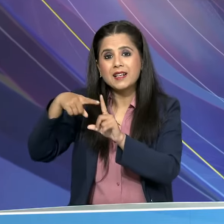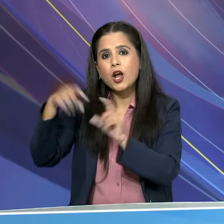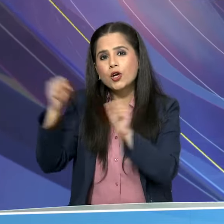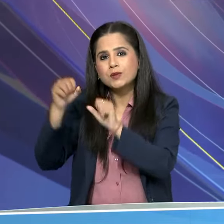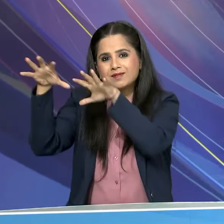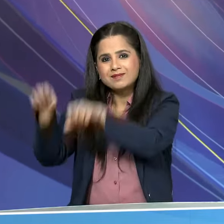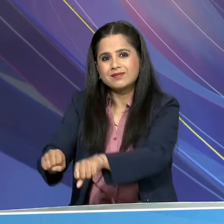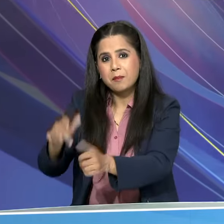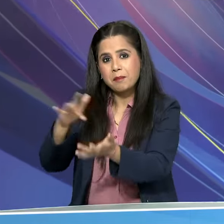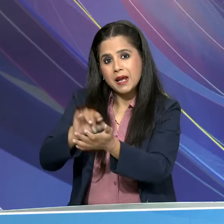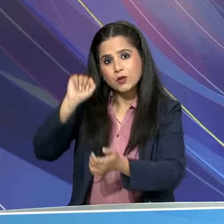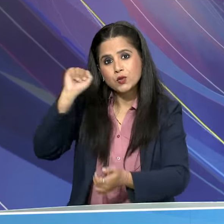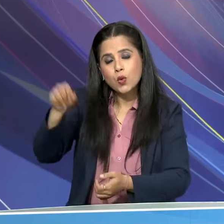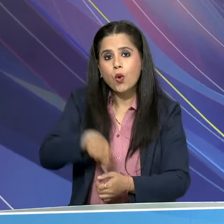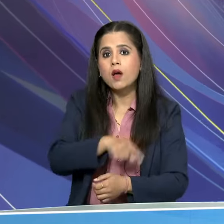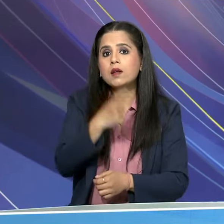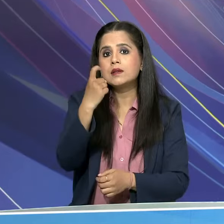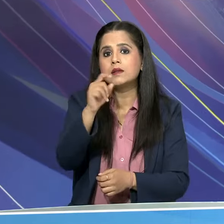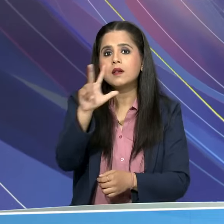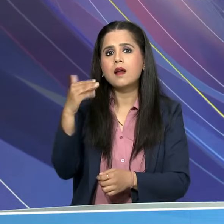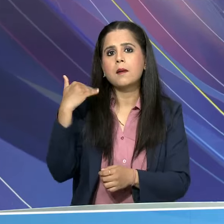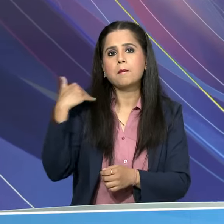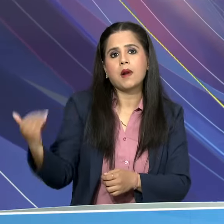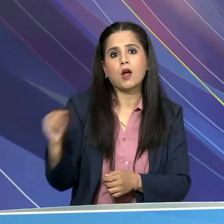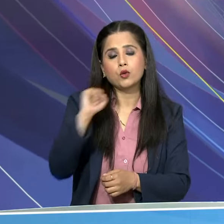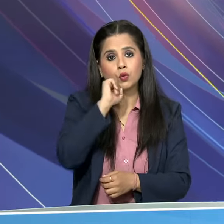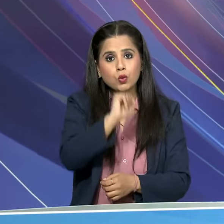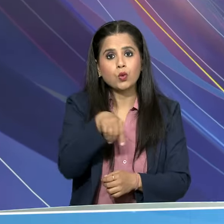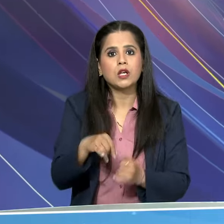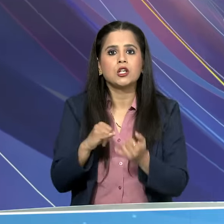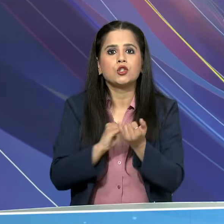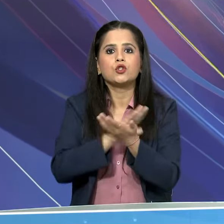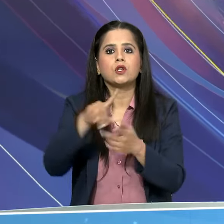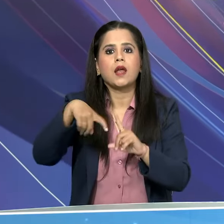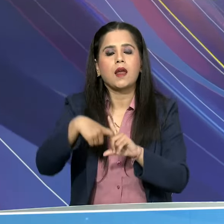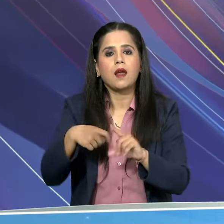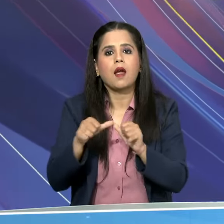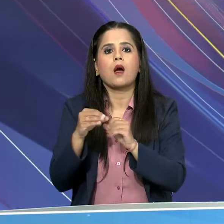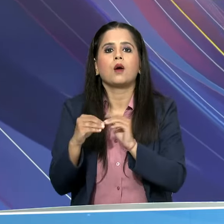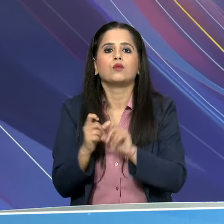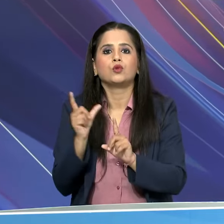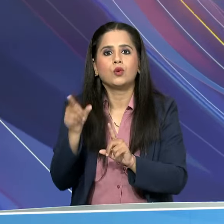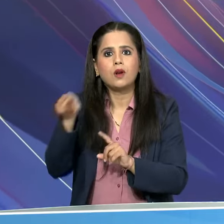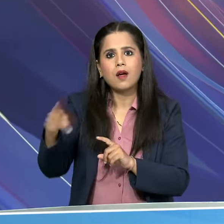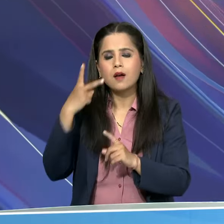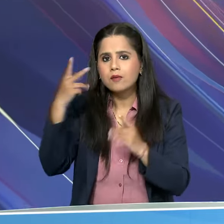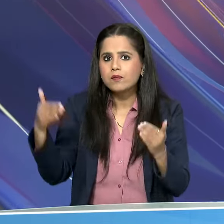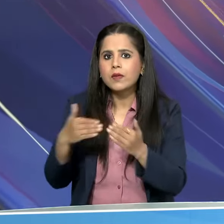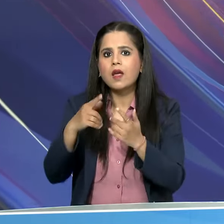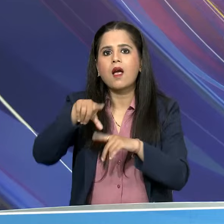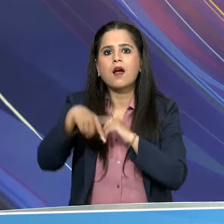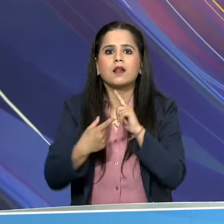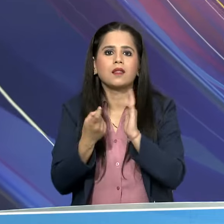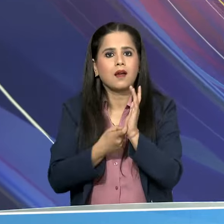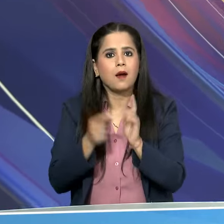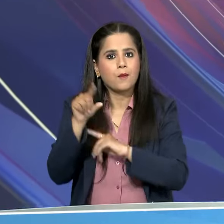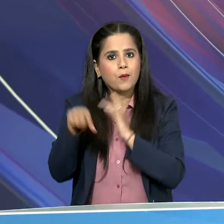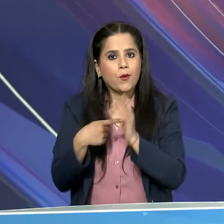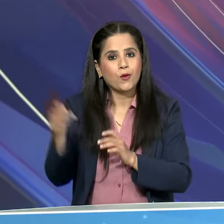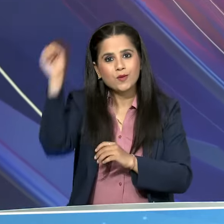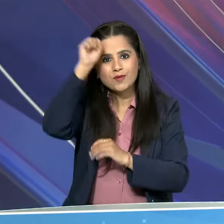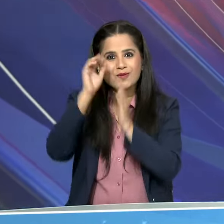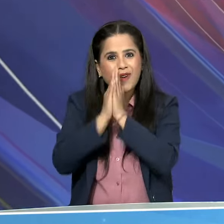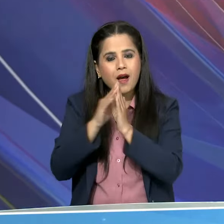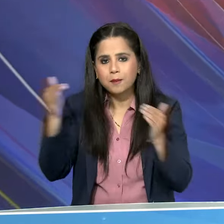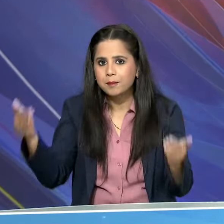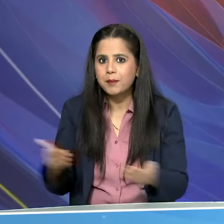रहने वाले अपने 78 वर्षीय भाई शेख अब्दुल अजीज से करतारपुर गलियारे में फिर से मिली